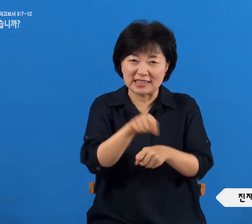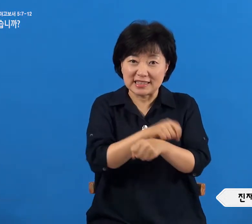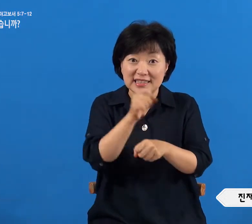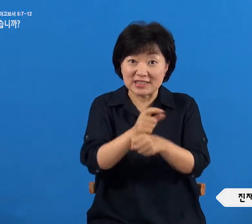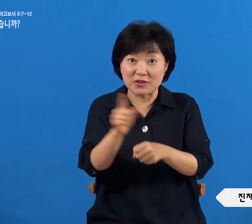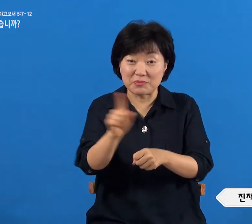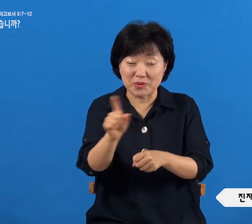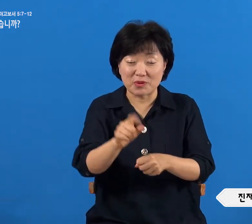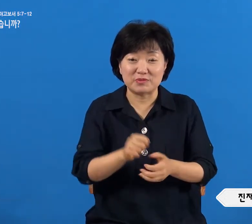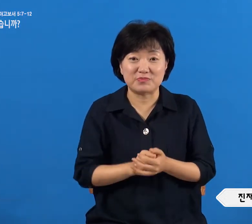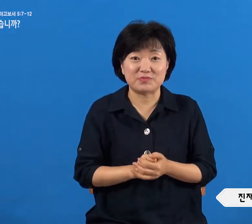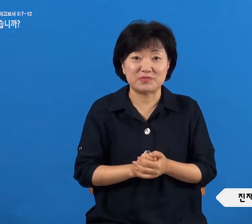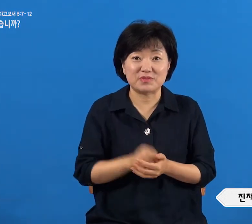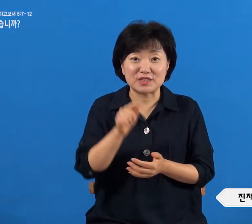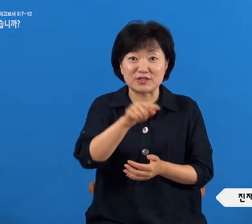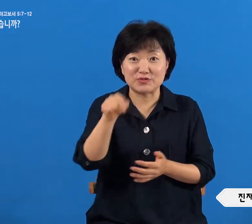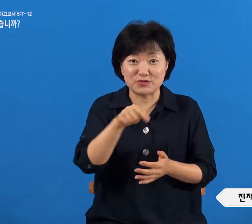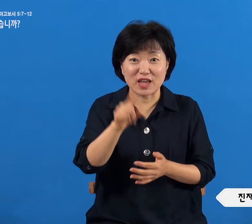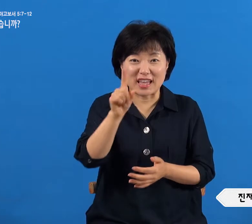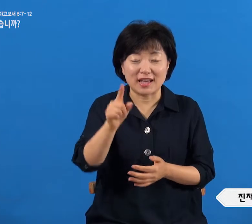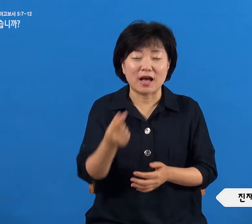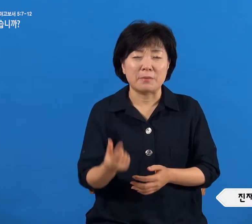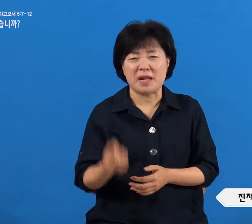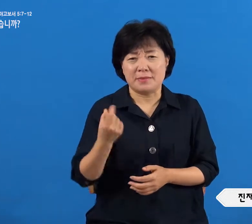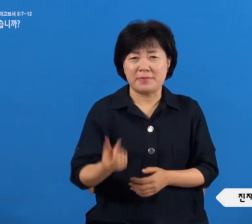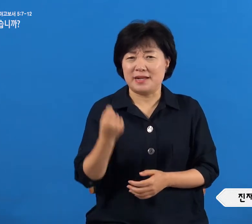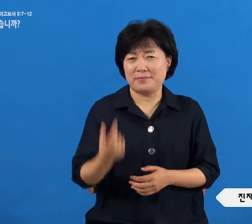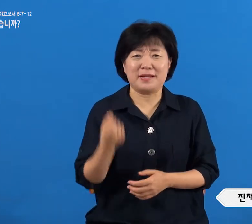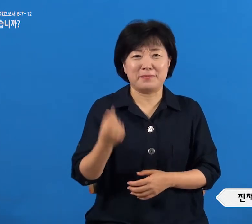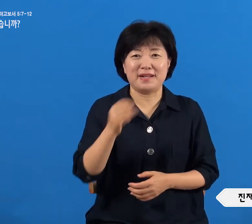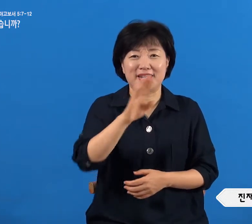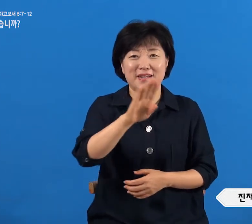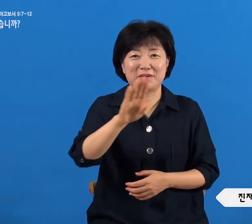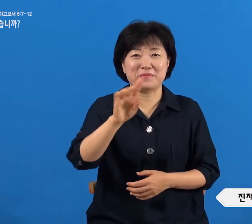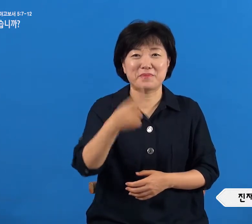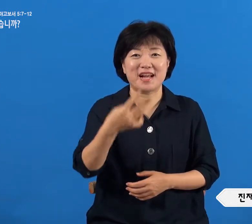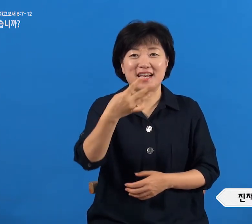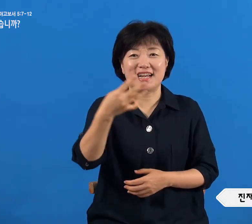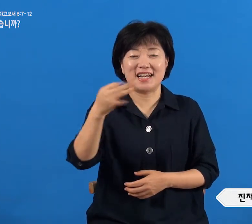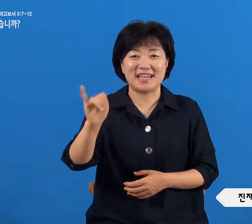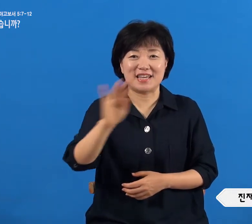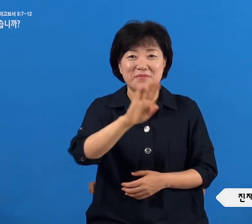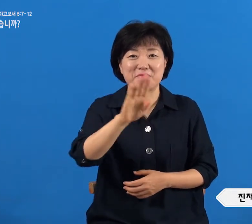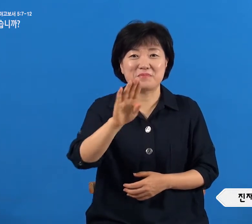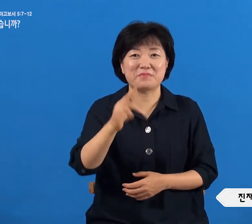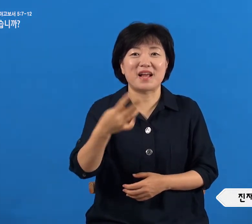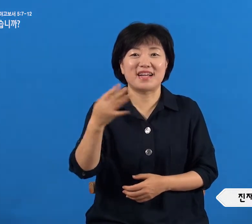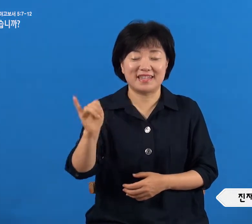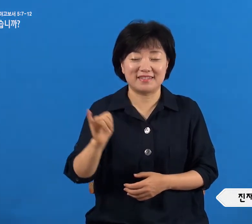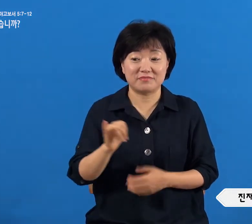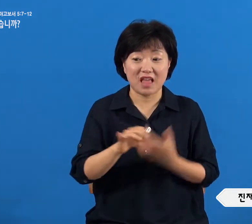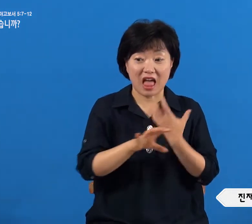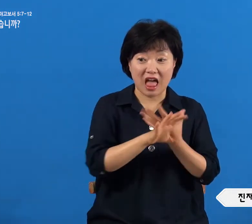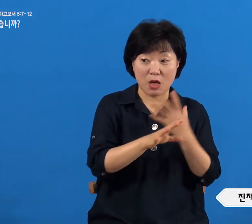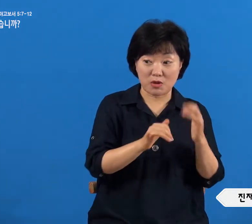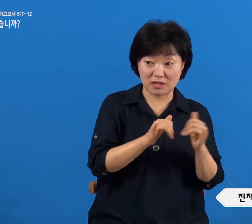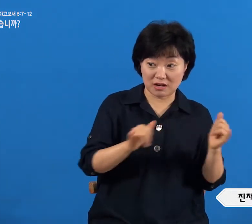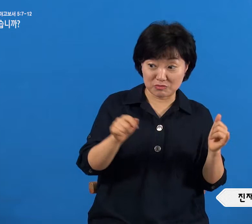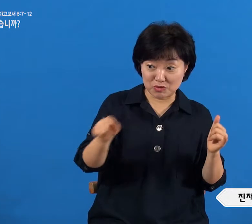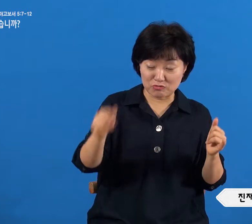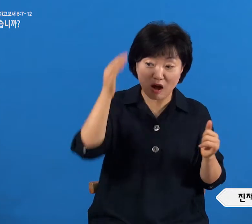중에 하나가 바로 빨리빨리가 아닌가 싶습니다. 해외에 있는 분들도 이제는 한국 문화가